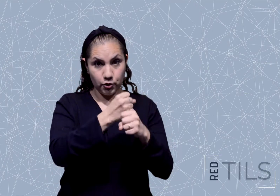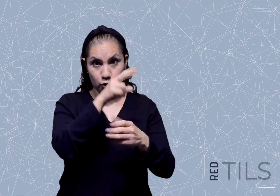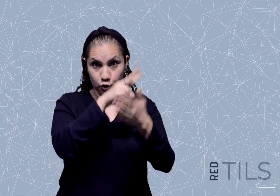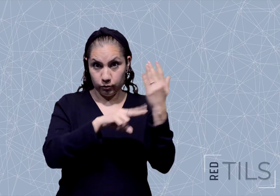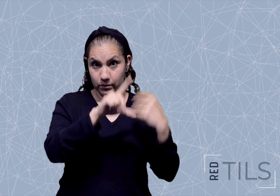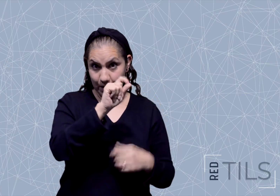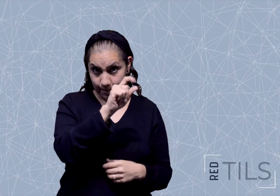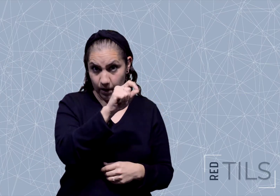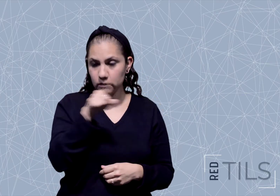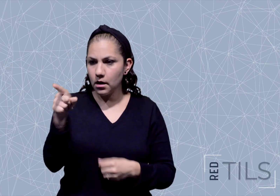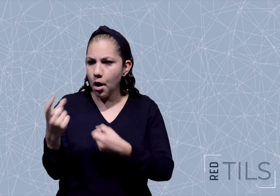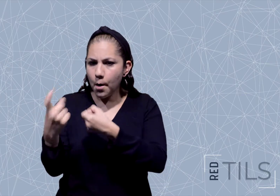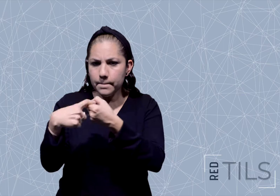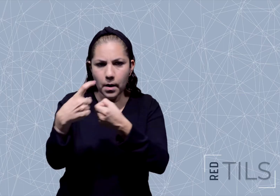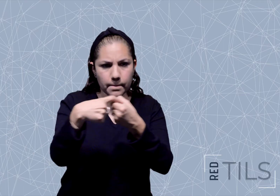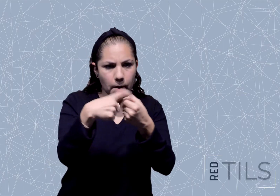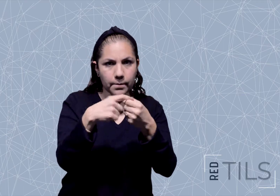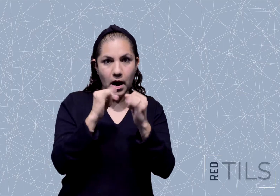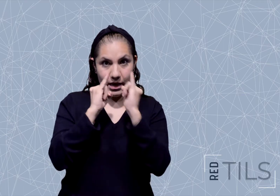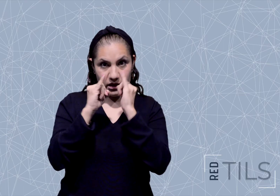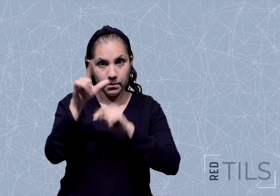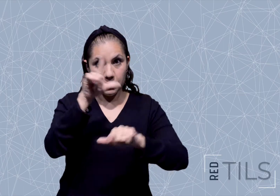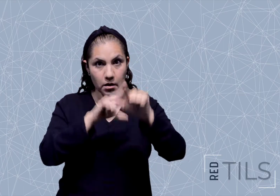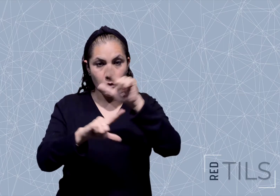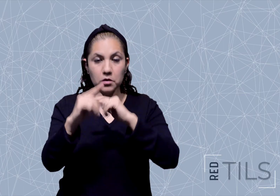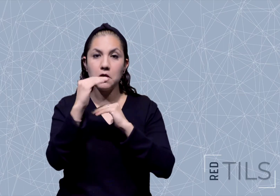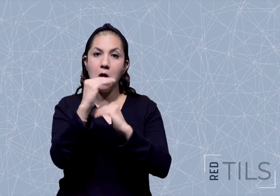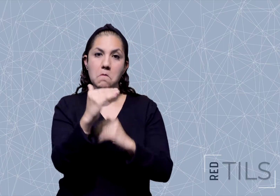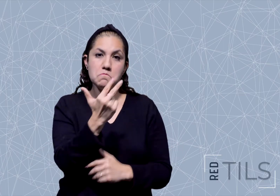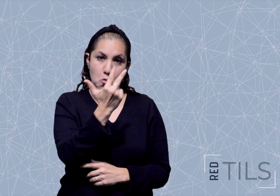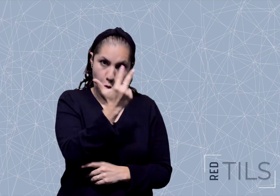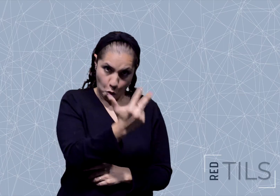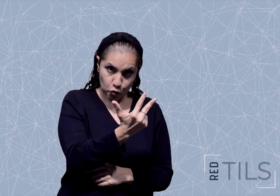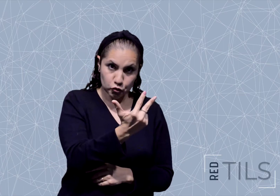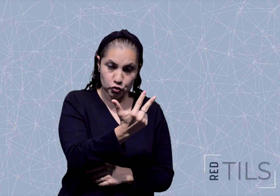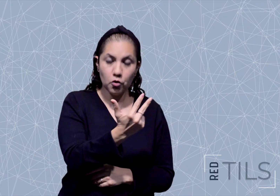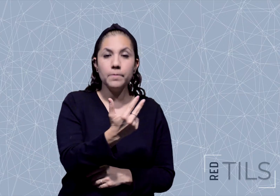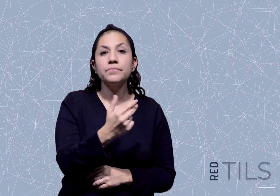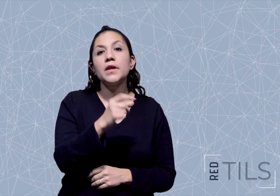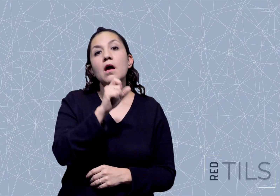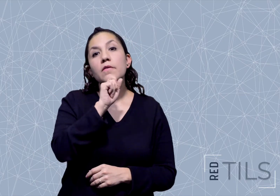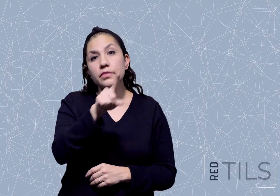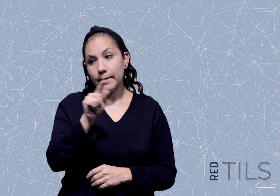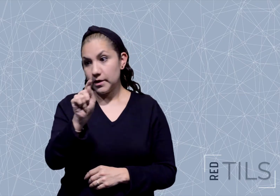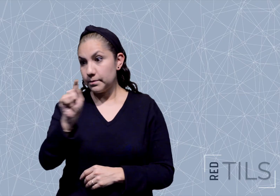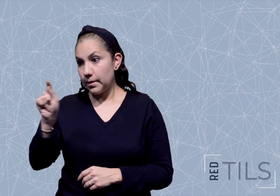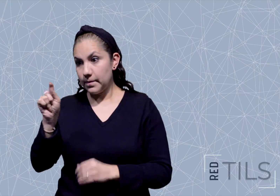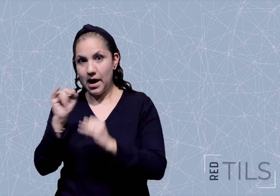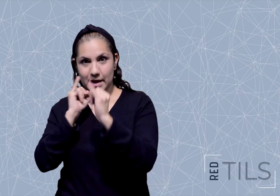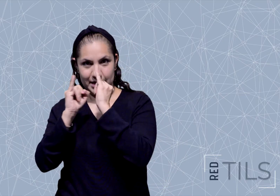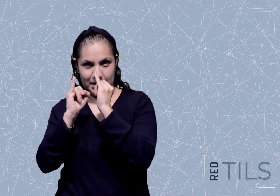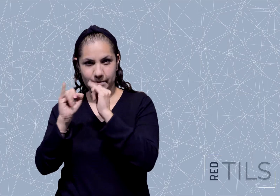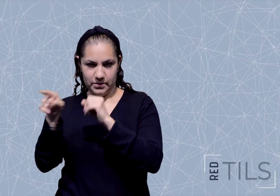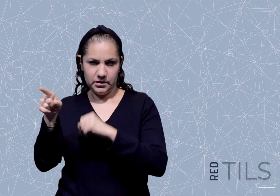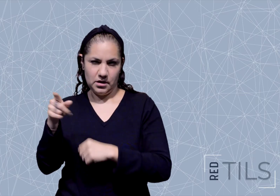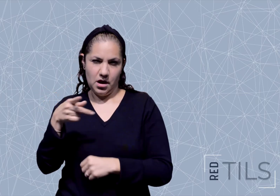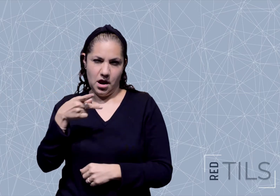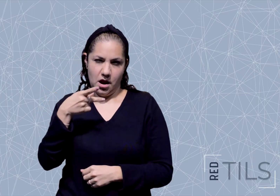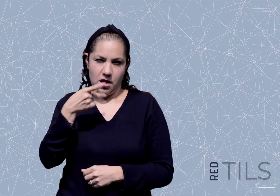En abril del 2020, la IC tenía 8 intérpretes de lenguas de señas, mientras que estos intérpretes